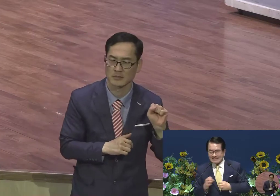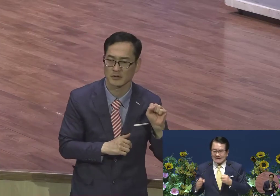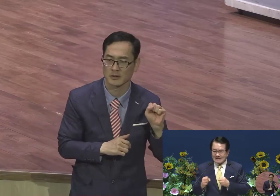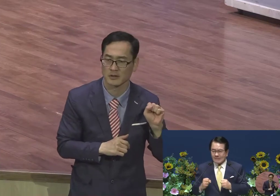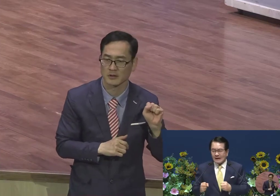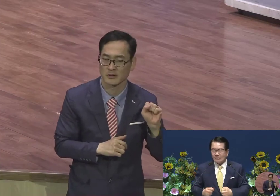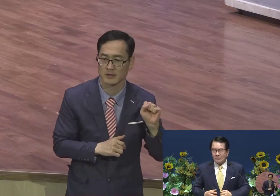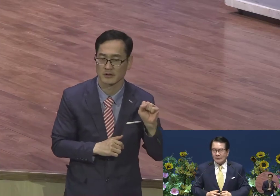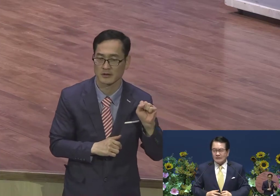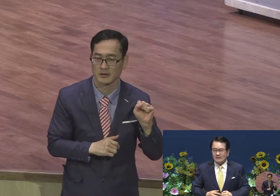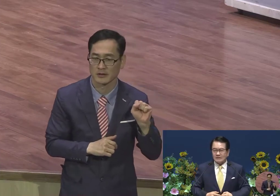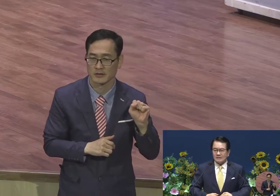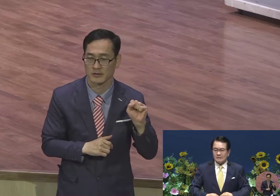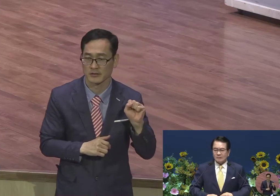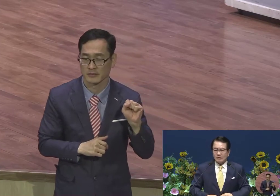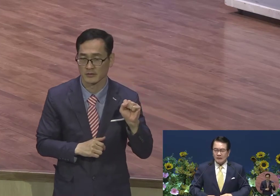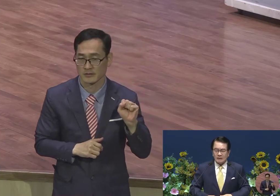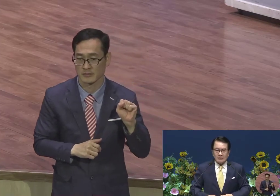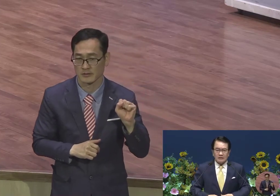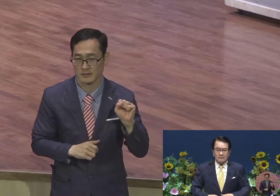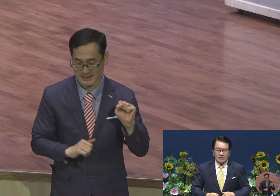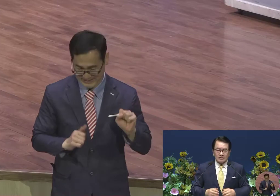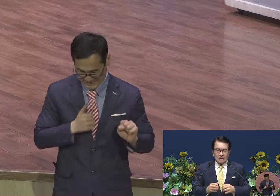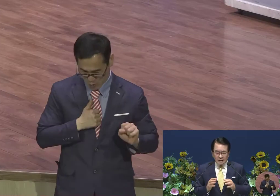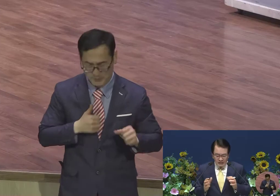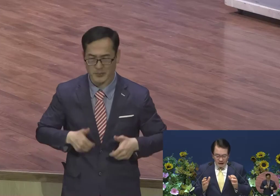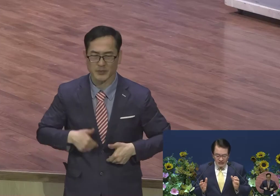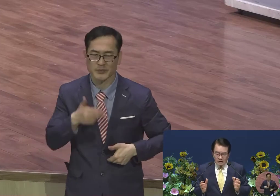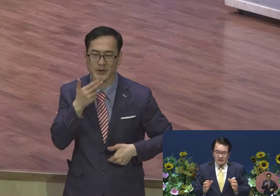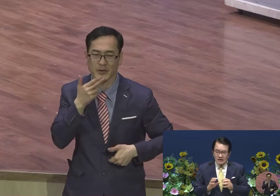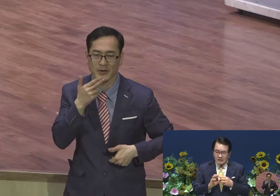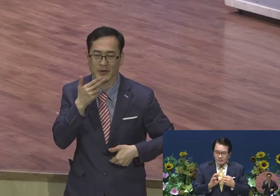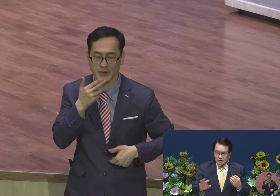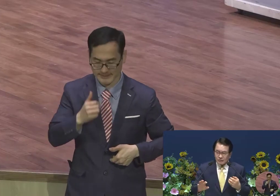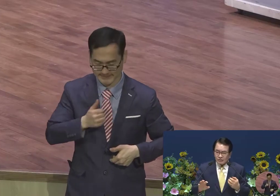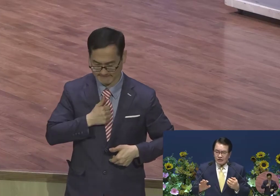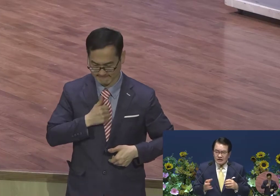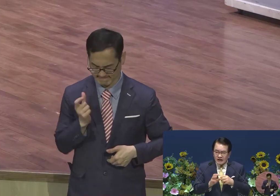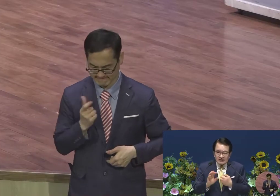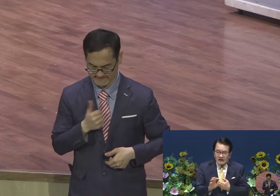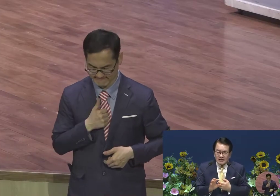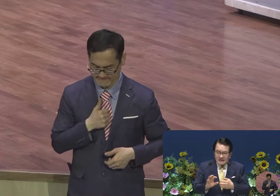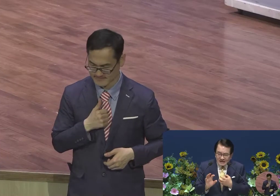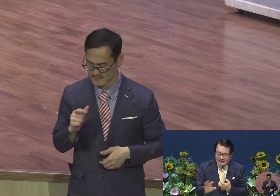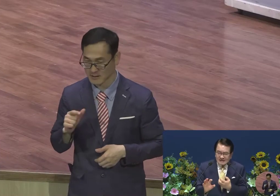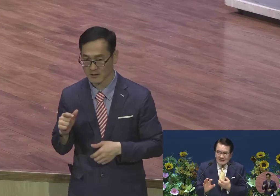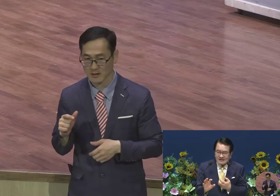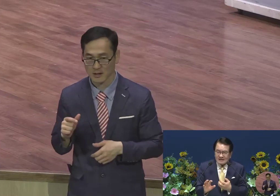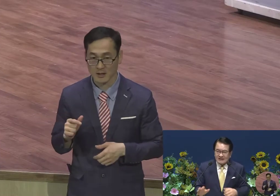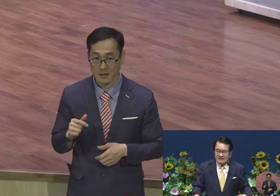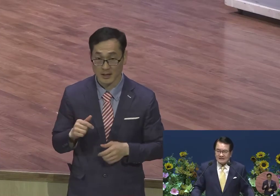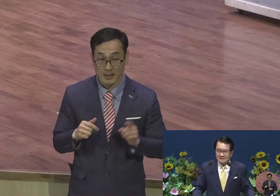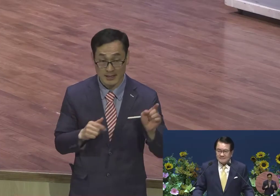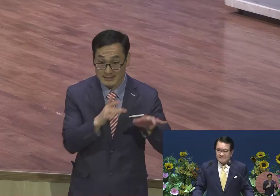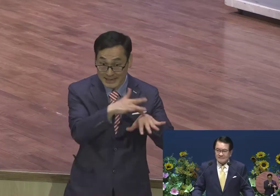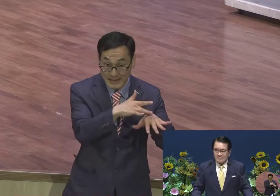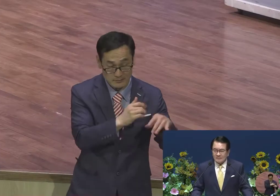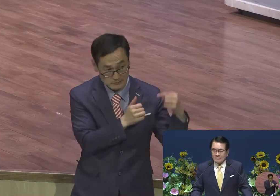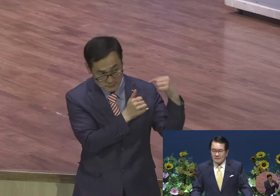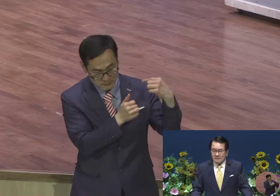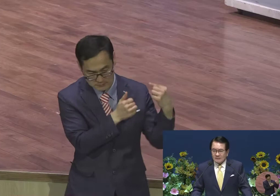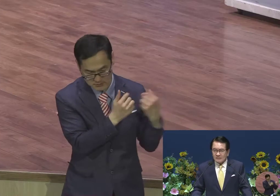건대고 확 화나도록 만들어서 광기를 다 끊어버리고 사단이 하는 이간 붙이고 이간자 그래 이간자 이간식